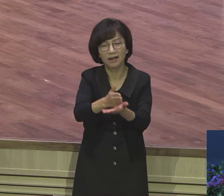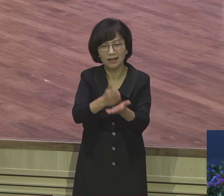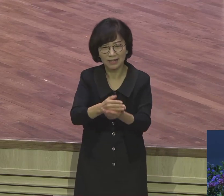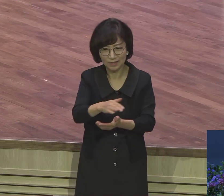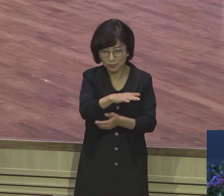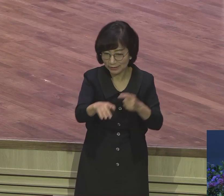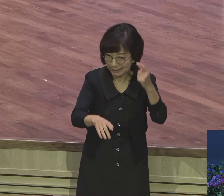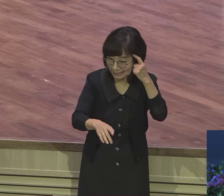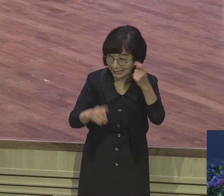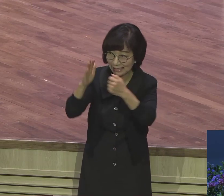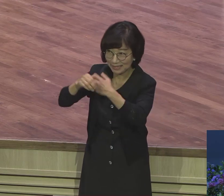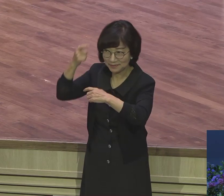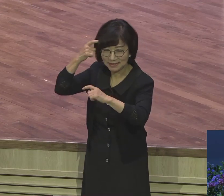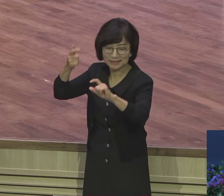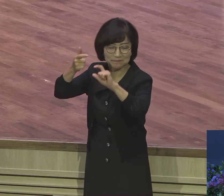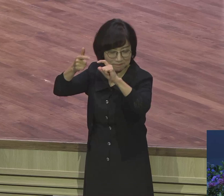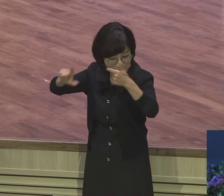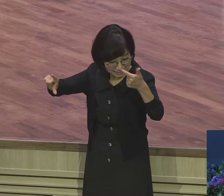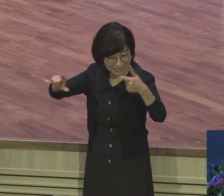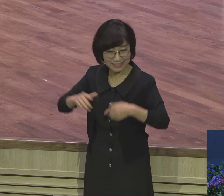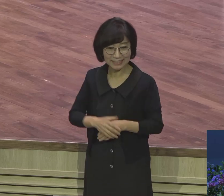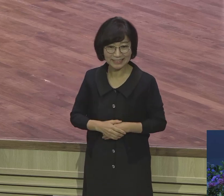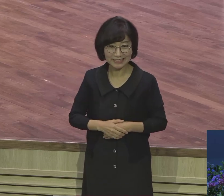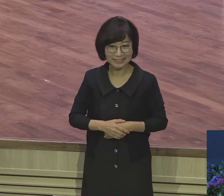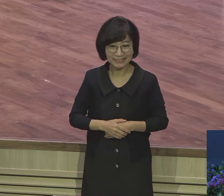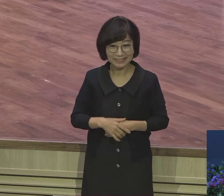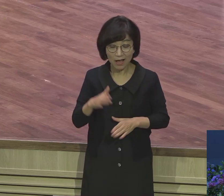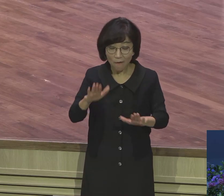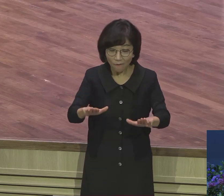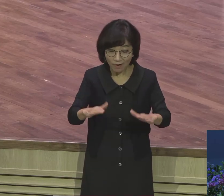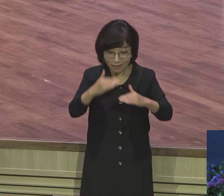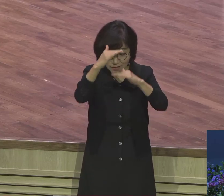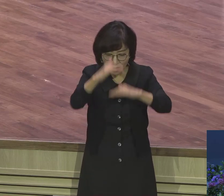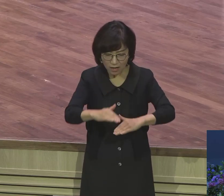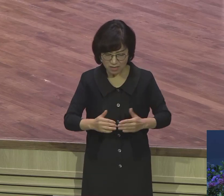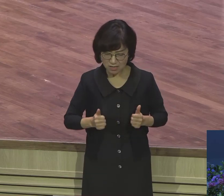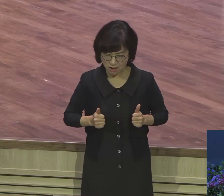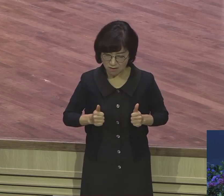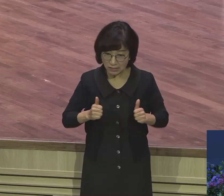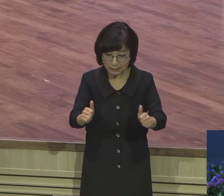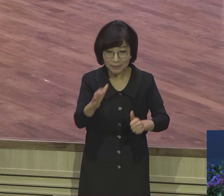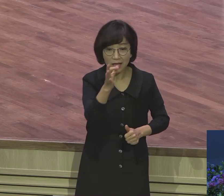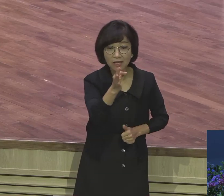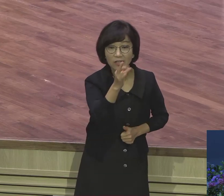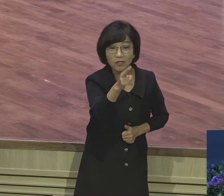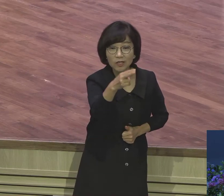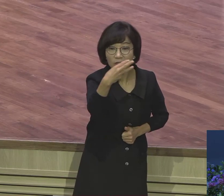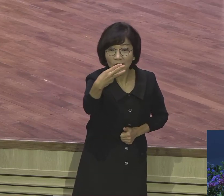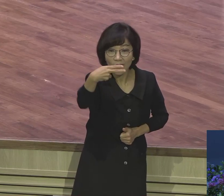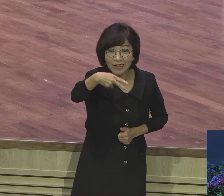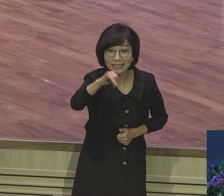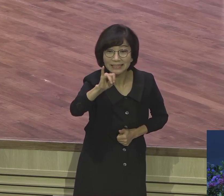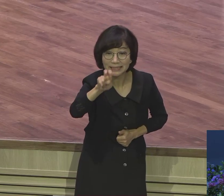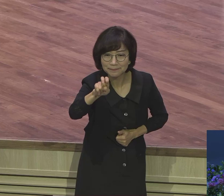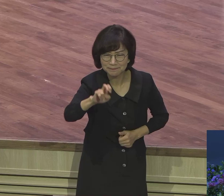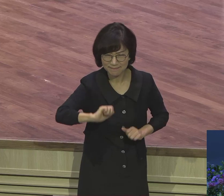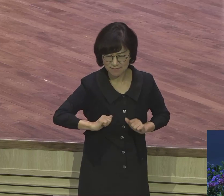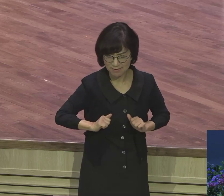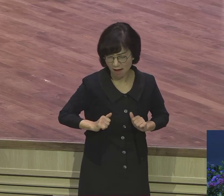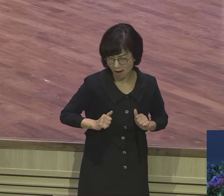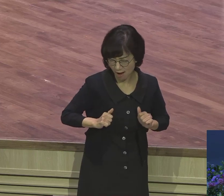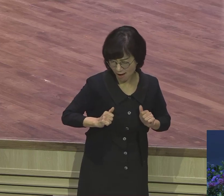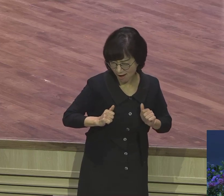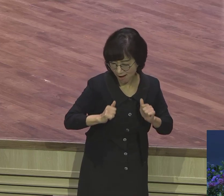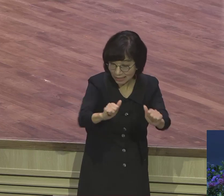본문에서 열심을 품고 라는 말이 있습니다. 열심을 품고 줄을 섬기라 열심을 품고